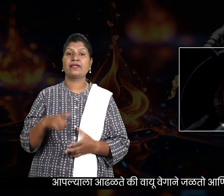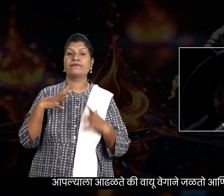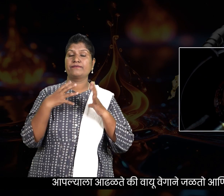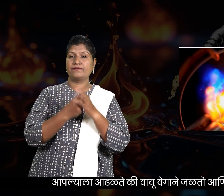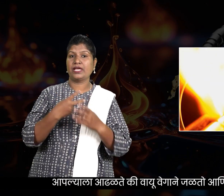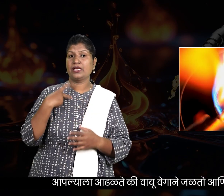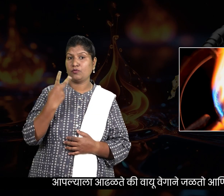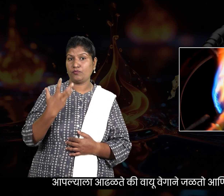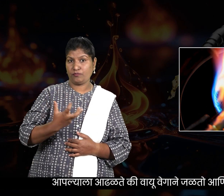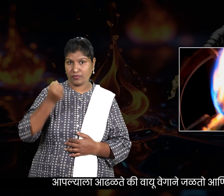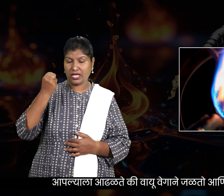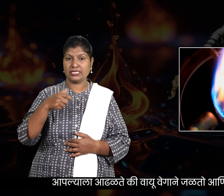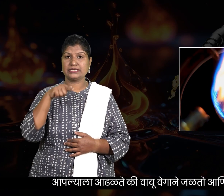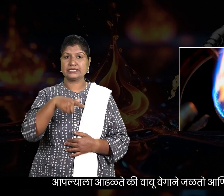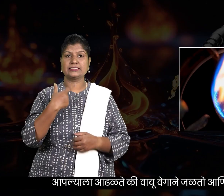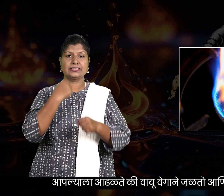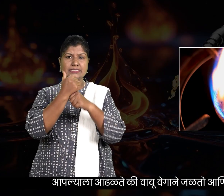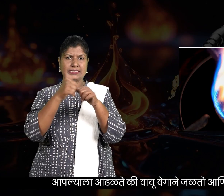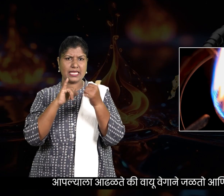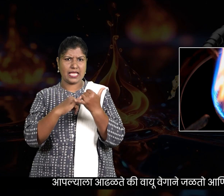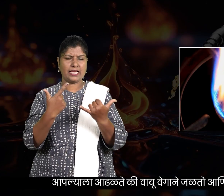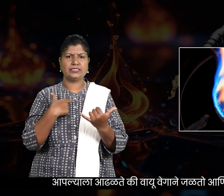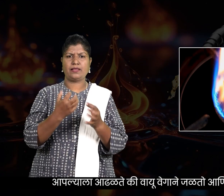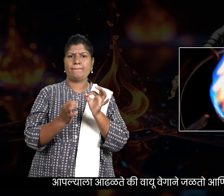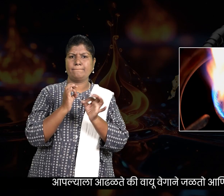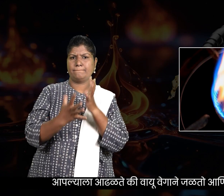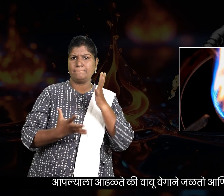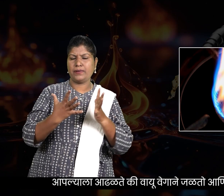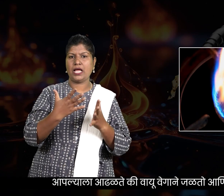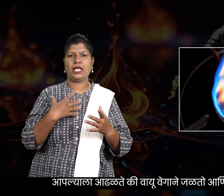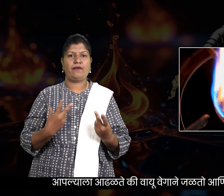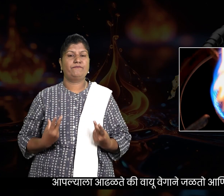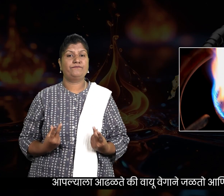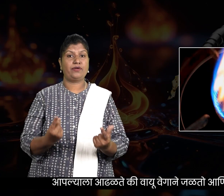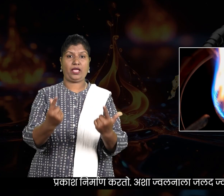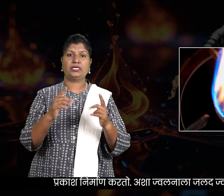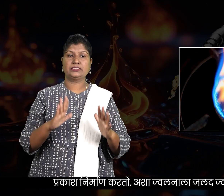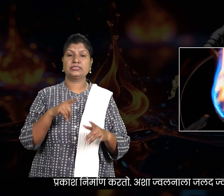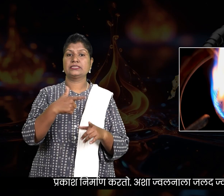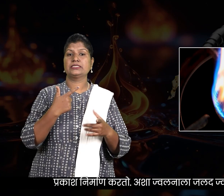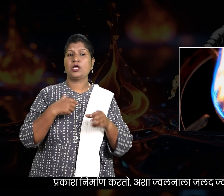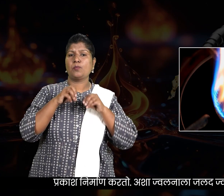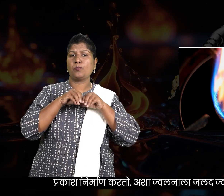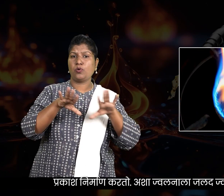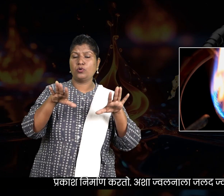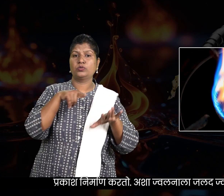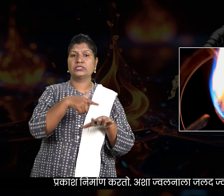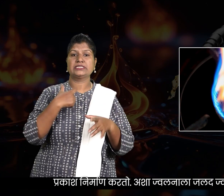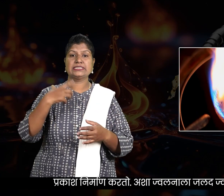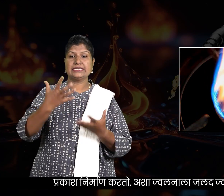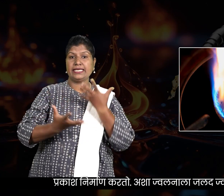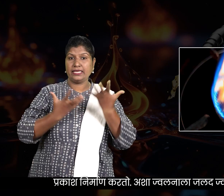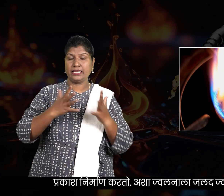आपल्याला आढळून येते की वायू वेगाने जळतो आणि उष्णता आणि प्रकाश निर्माण करतो.